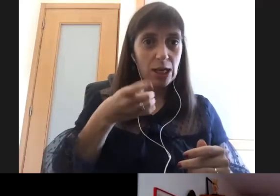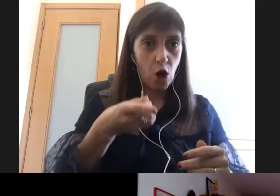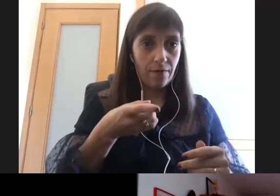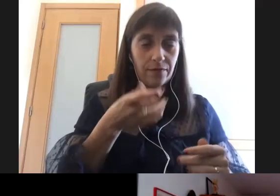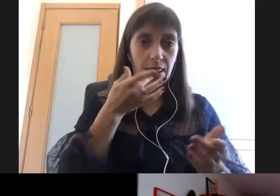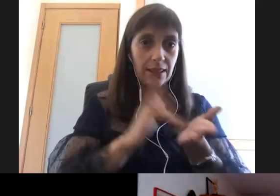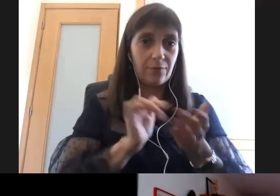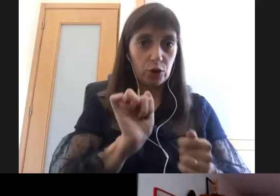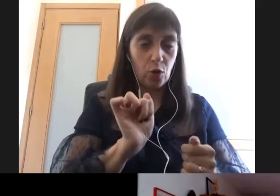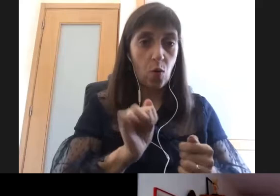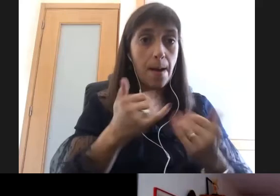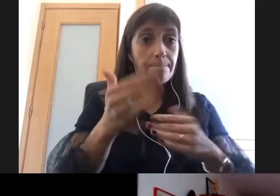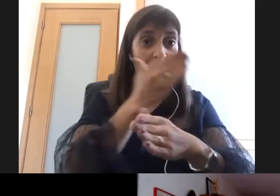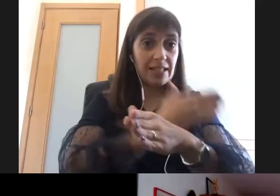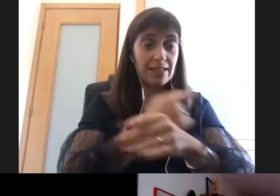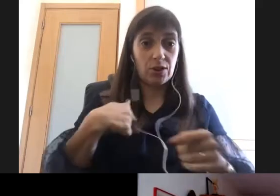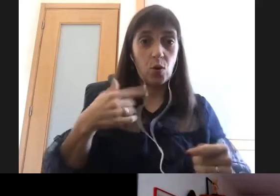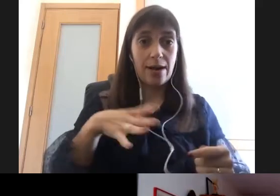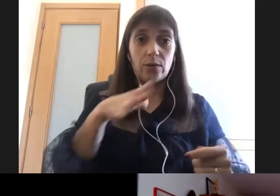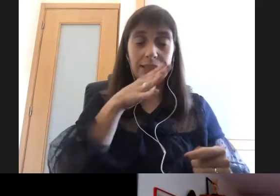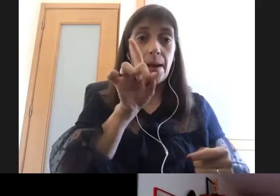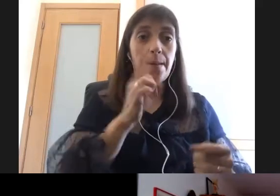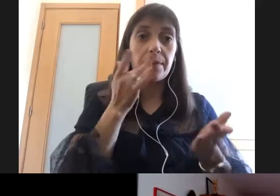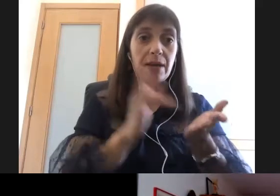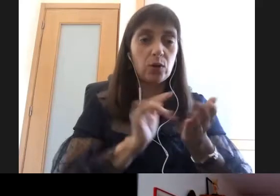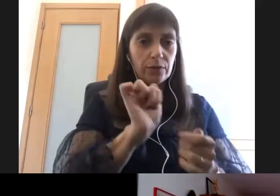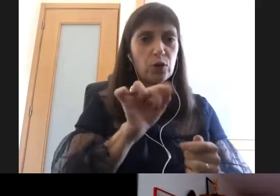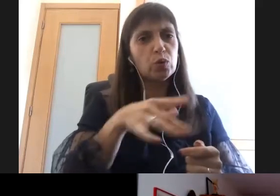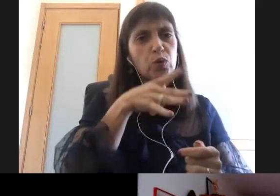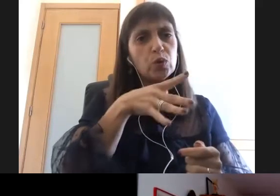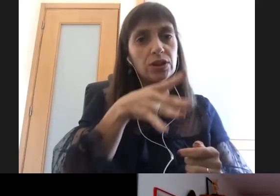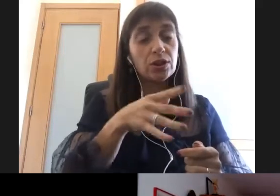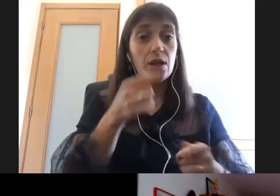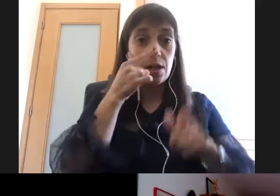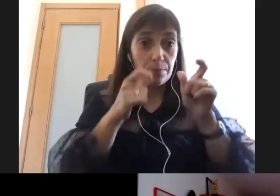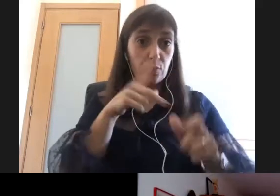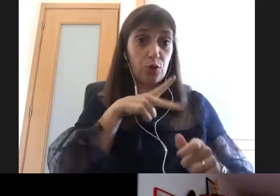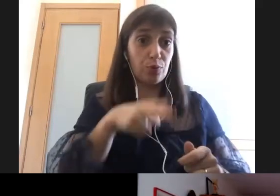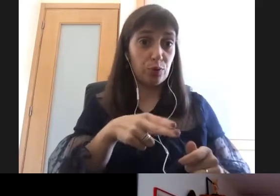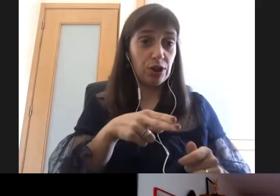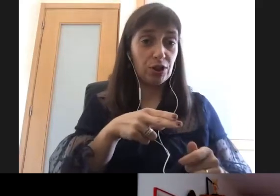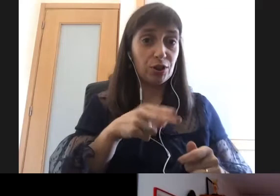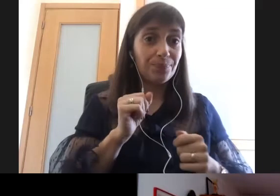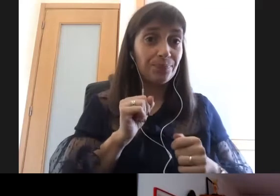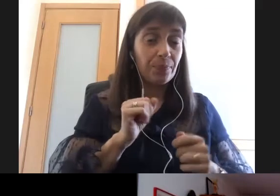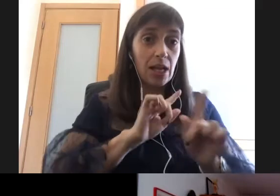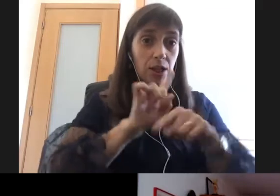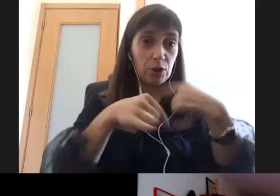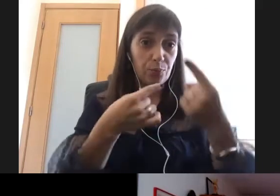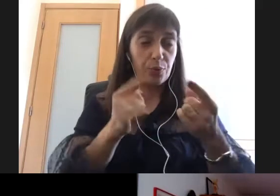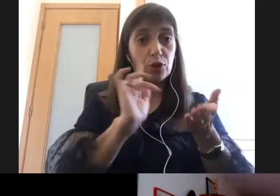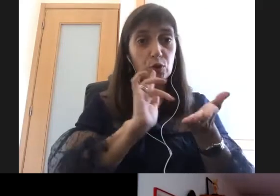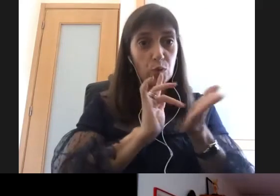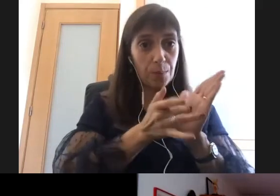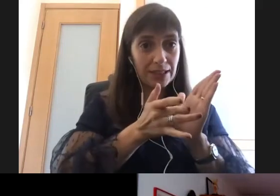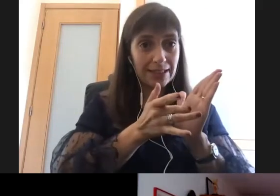Mas, antes disso, queria dizer que, no primeiro livro, você cita aqui dos portugueses, da relação dos portugueses, depois do Brasil, do